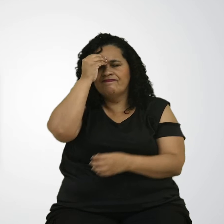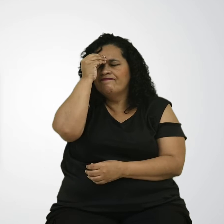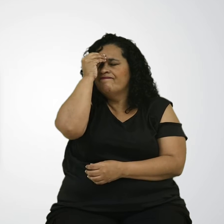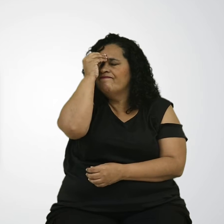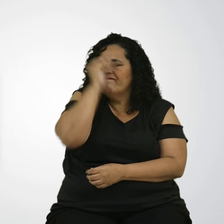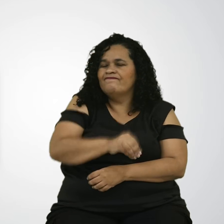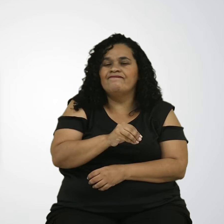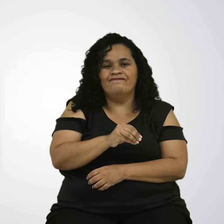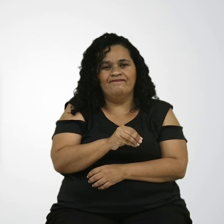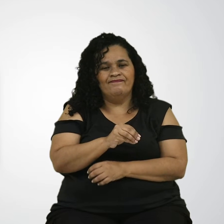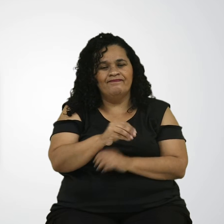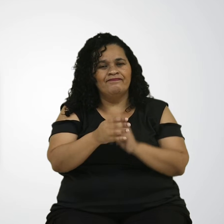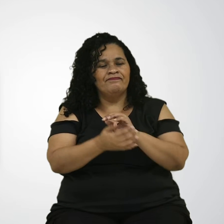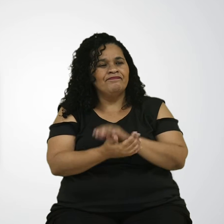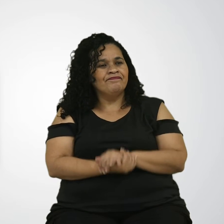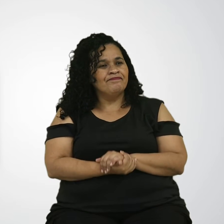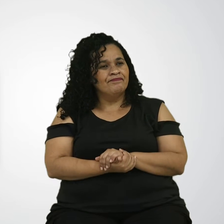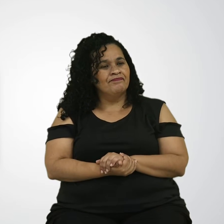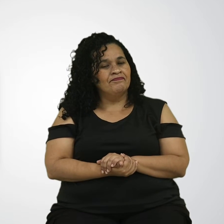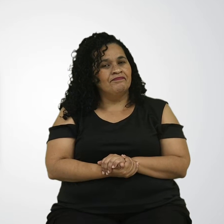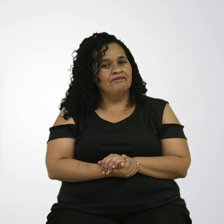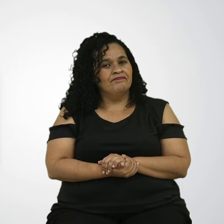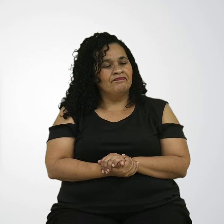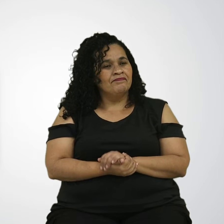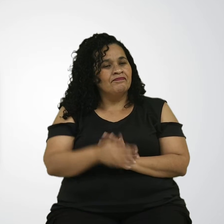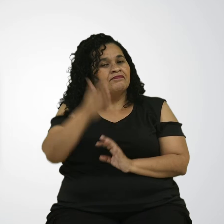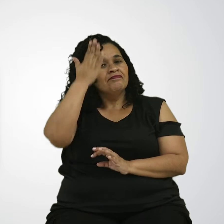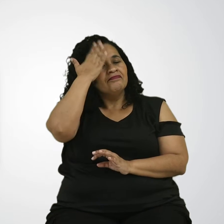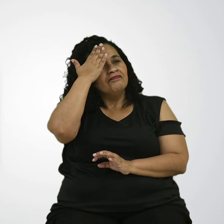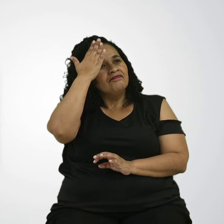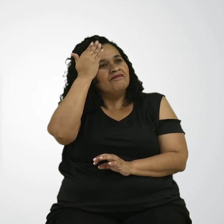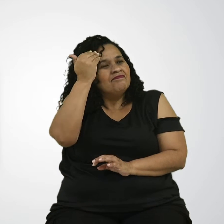desanimados. Aqui é uma famosa